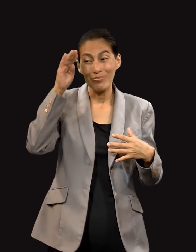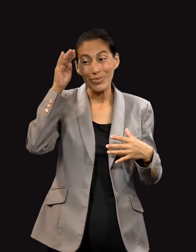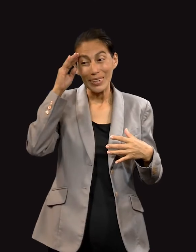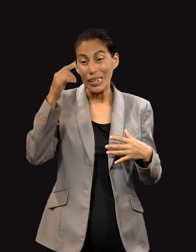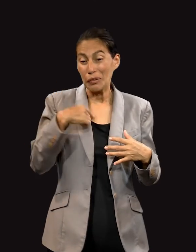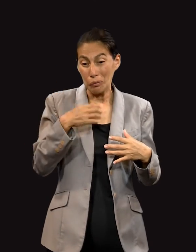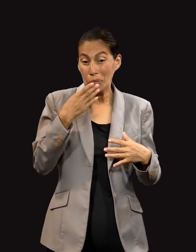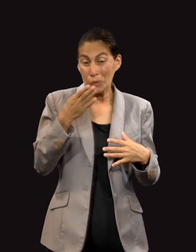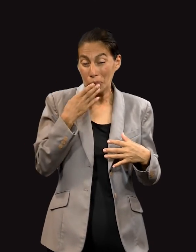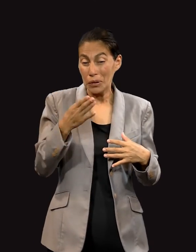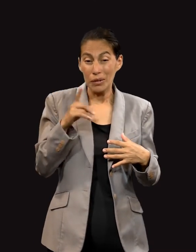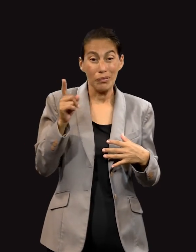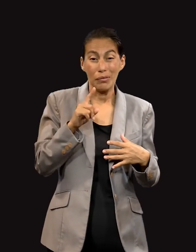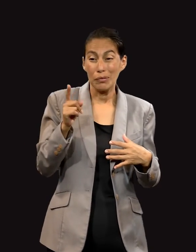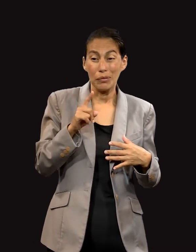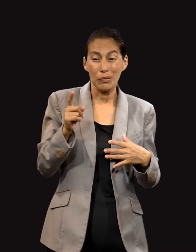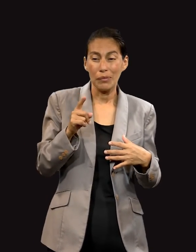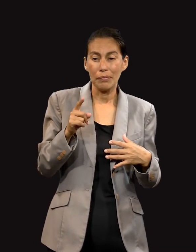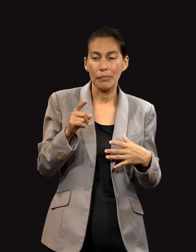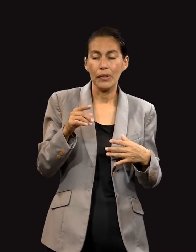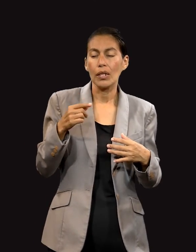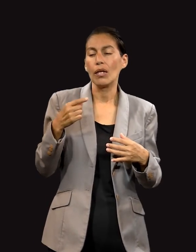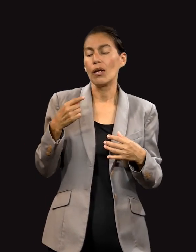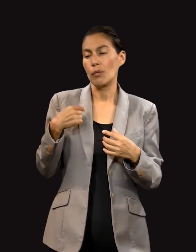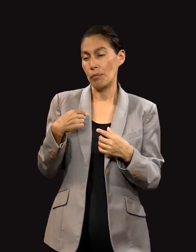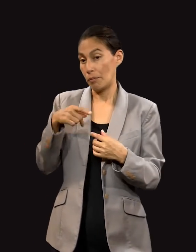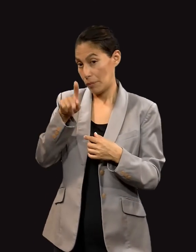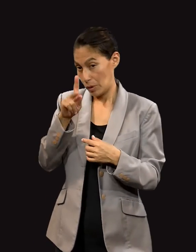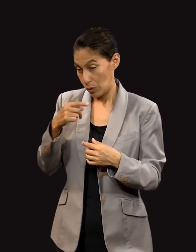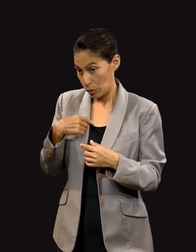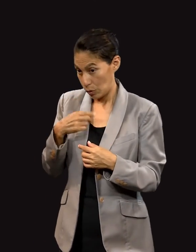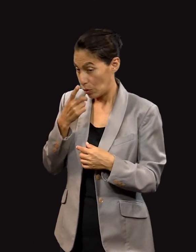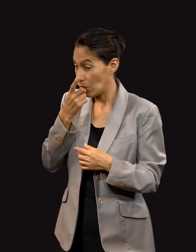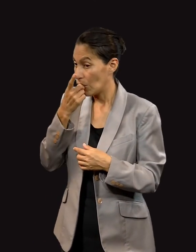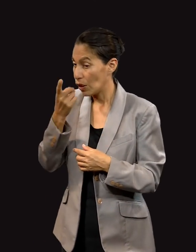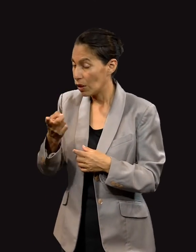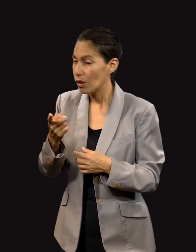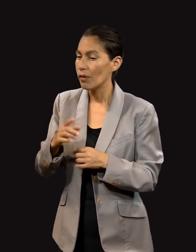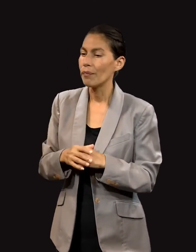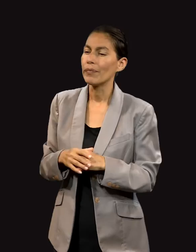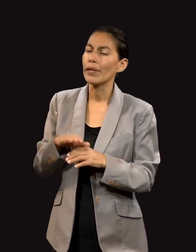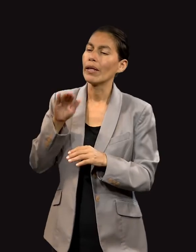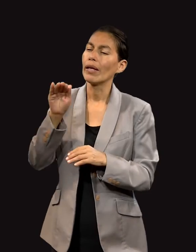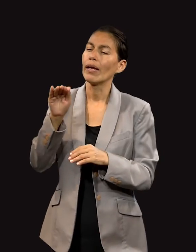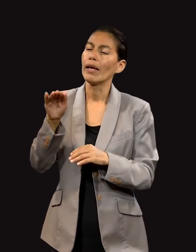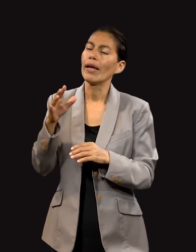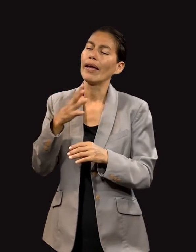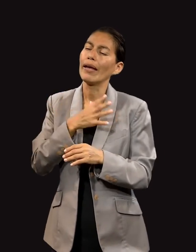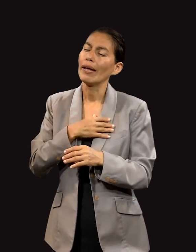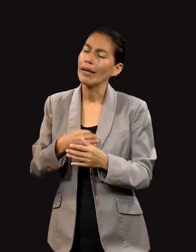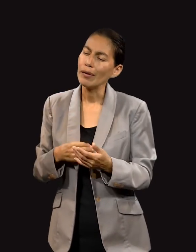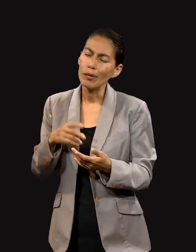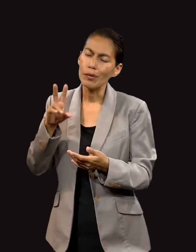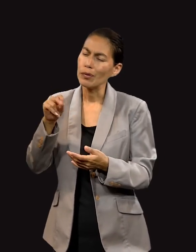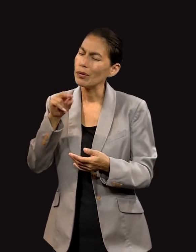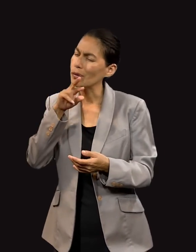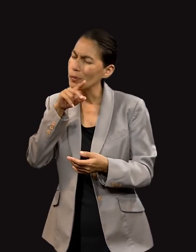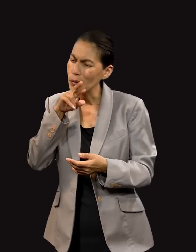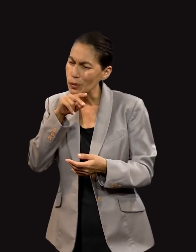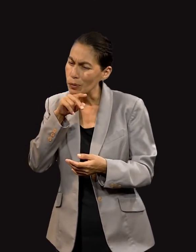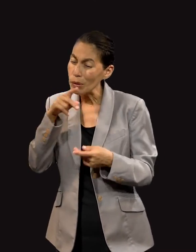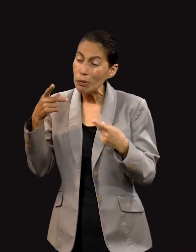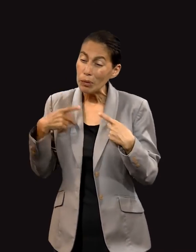yo no estoy bien todavía. Le digo, pero ¿sabes qué, hijo? Que hay mucha gente orando por ti. Tal vez por ese